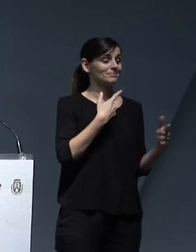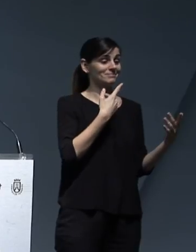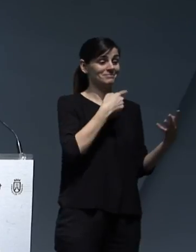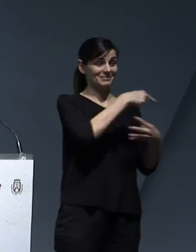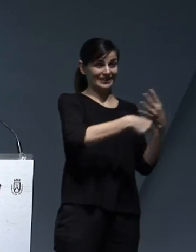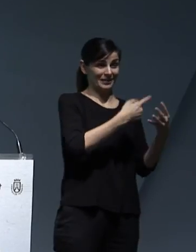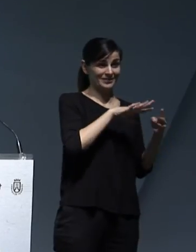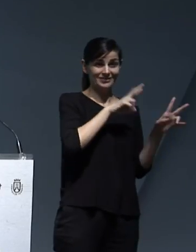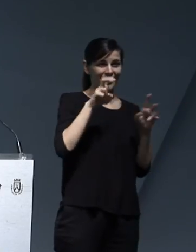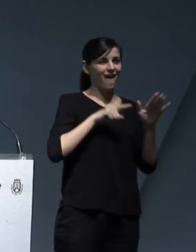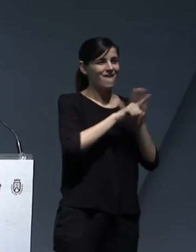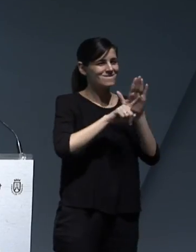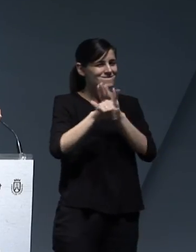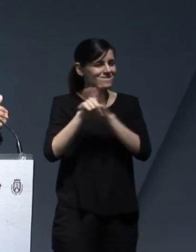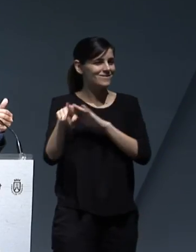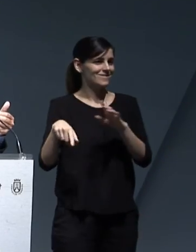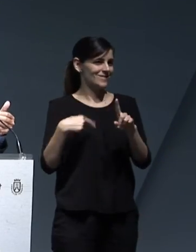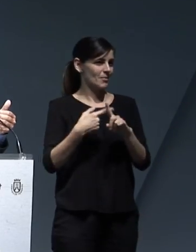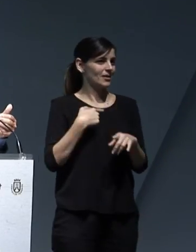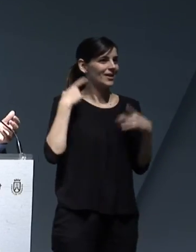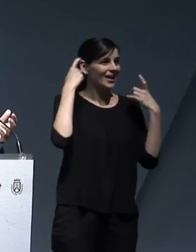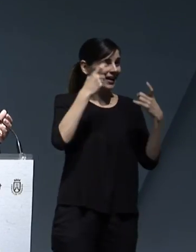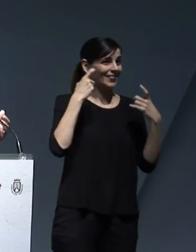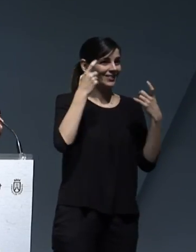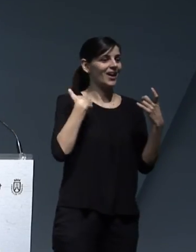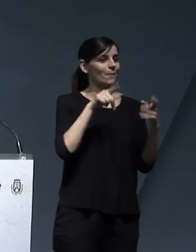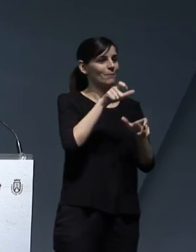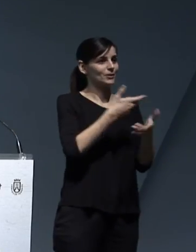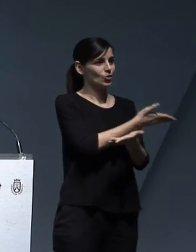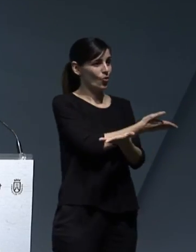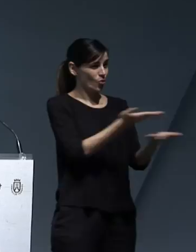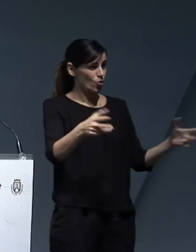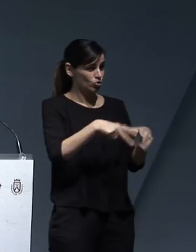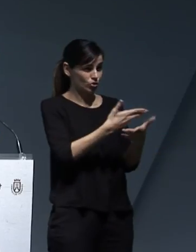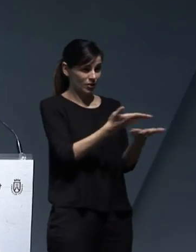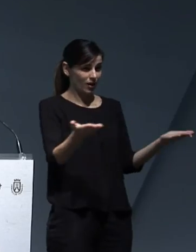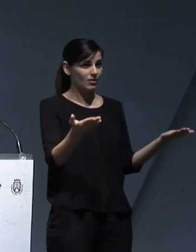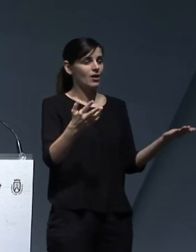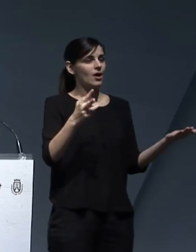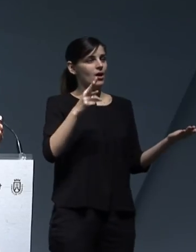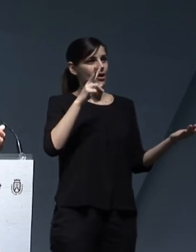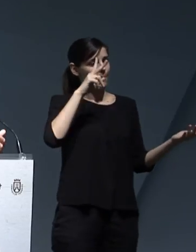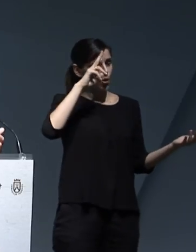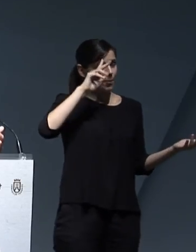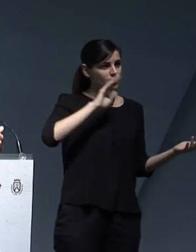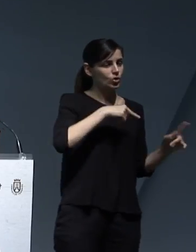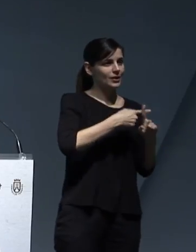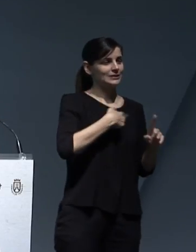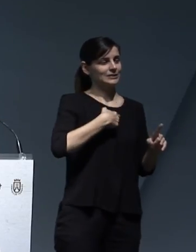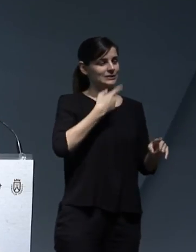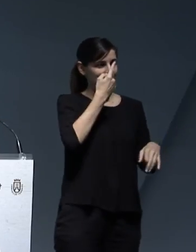de estos temas, para hacer llegar a nuestros conciudadanos preocupaciones, actitudes y